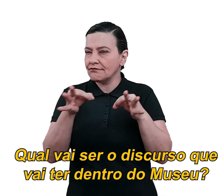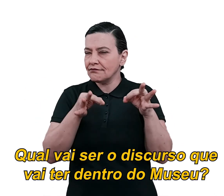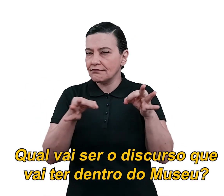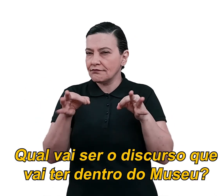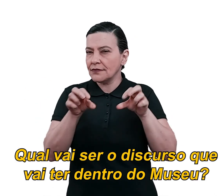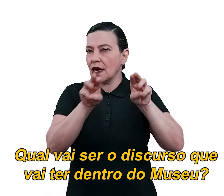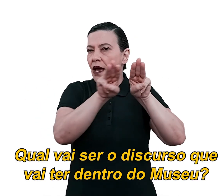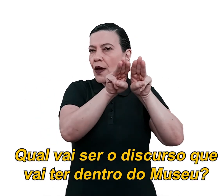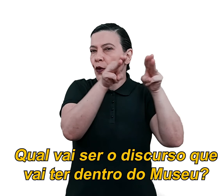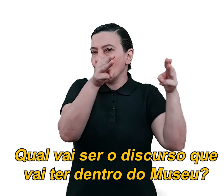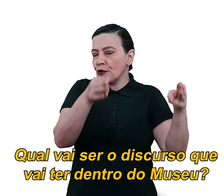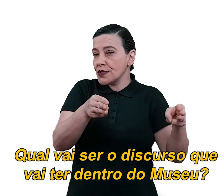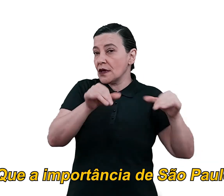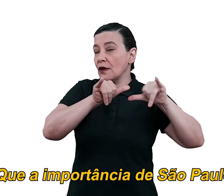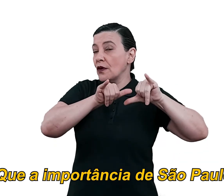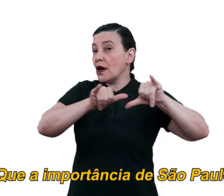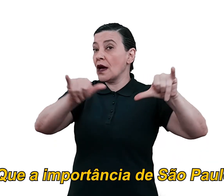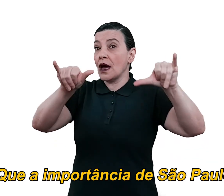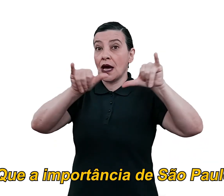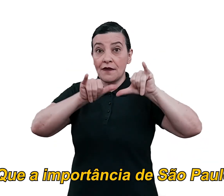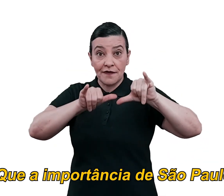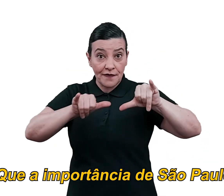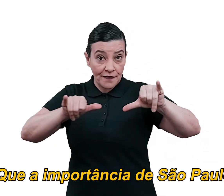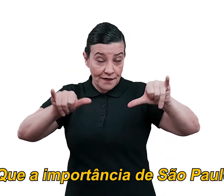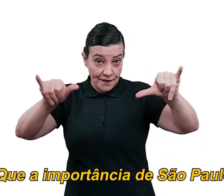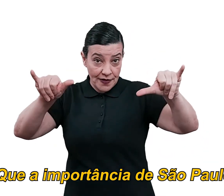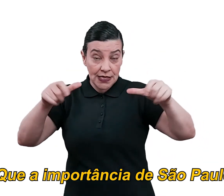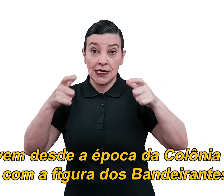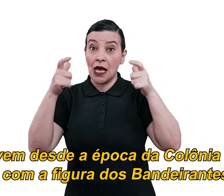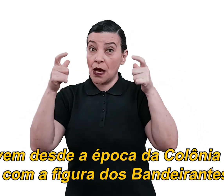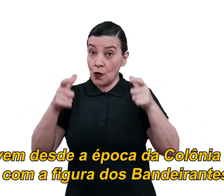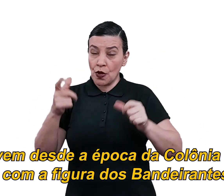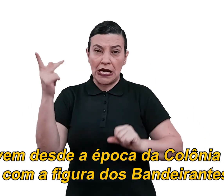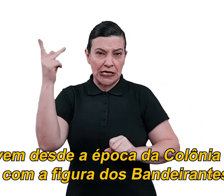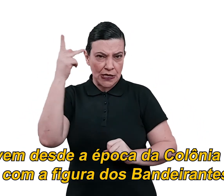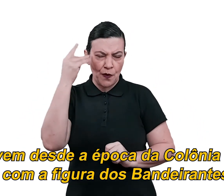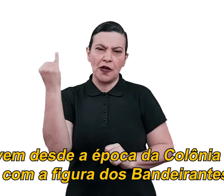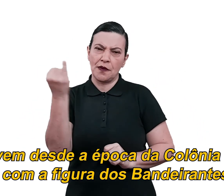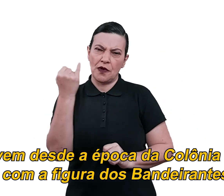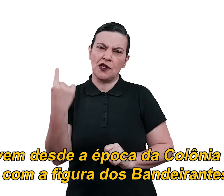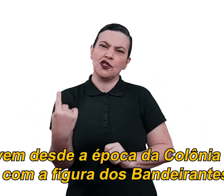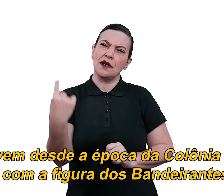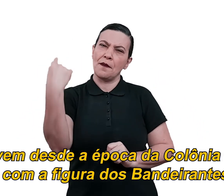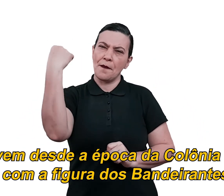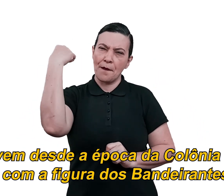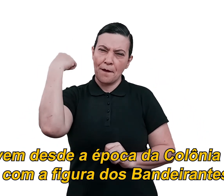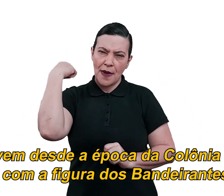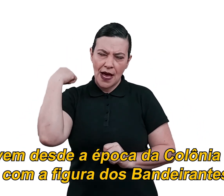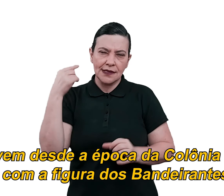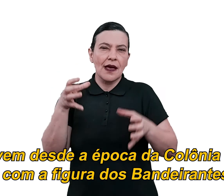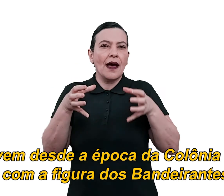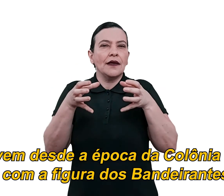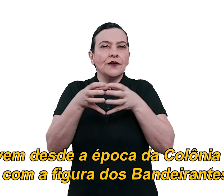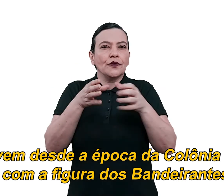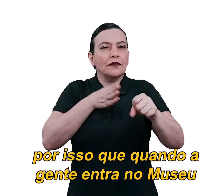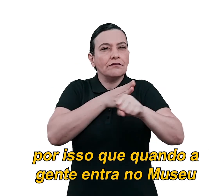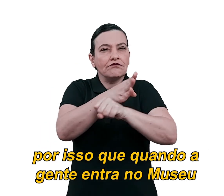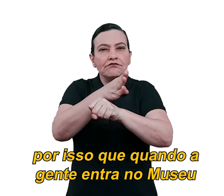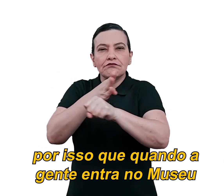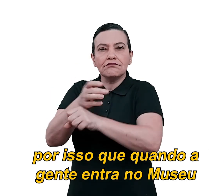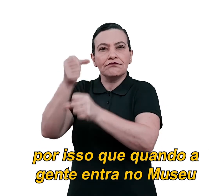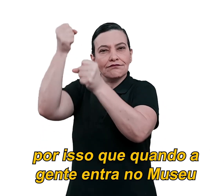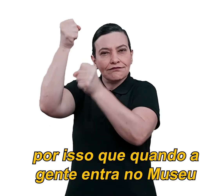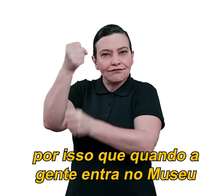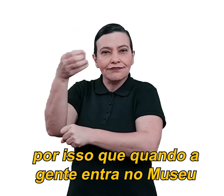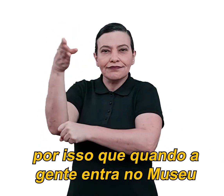o discurso que vai ter dentro do museu? Que a importância de São Paulo vê desde a época da colônia, lá com a figura dos bandeirantes, por